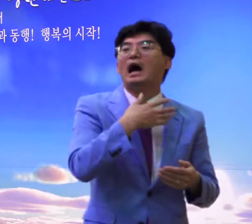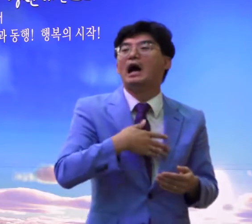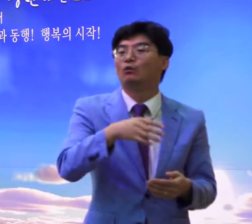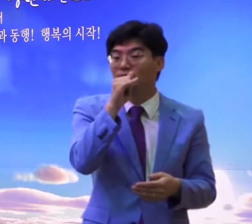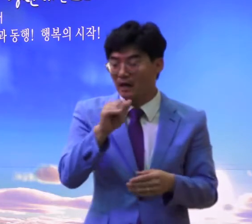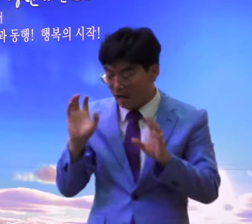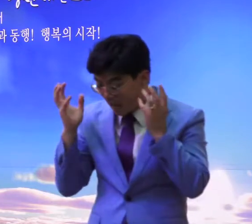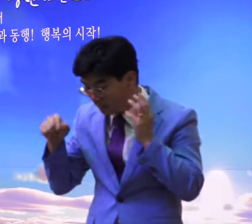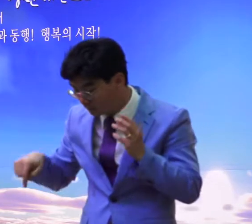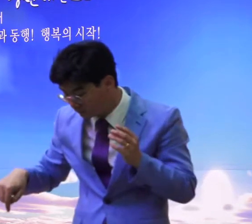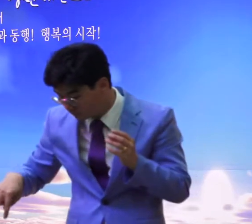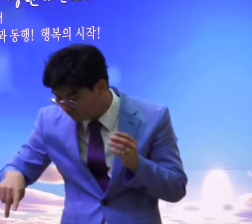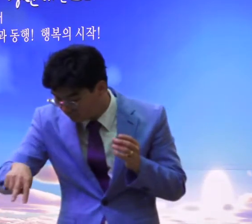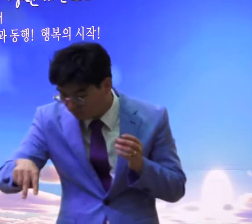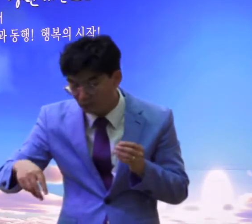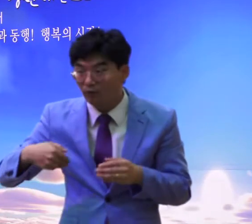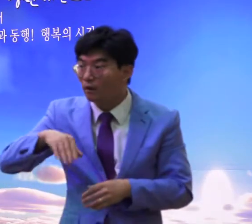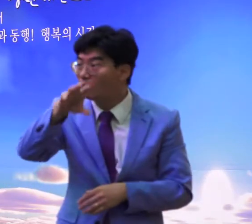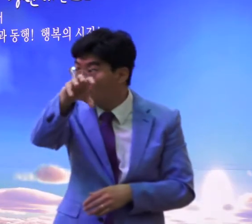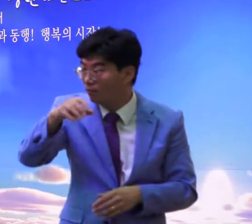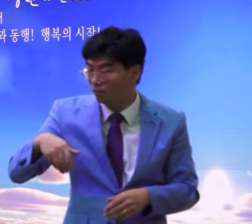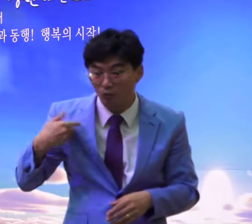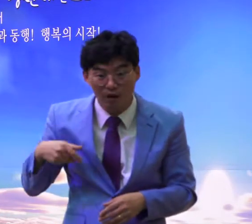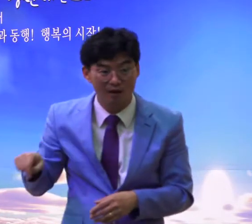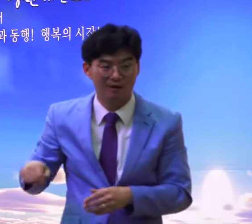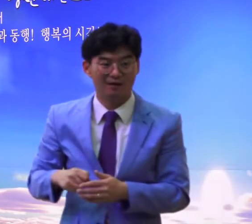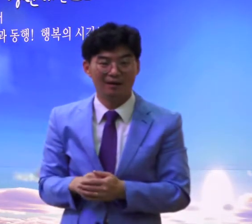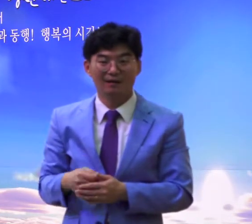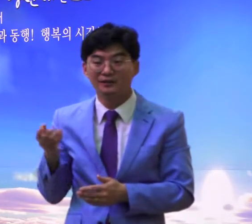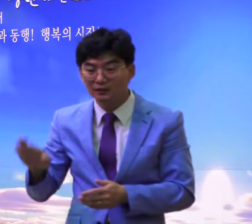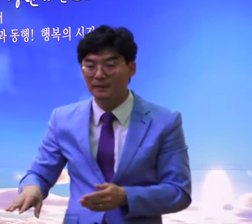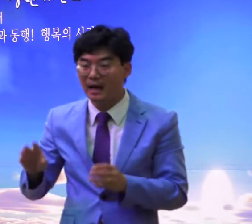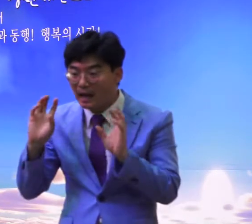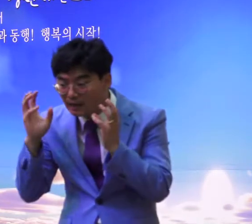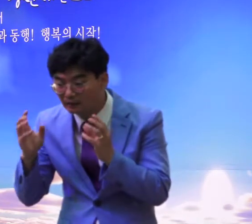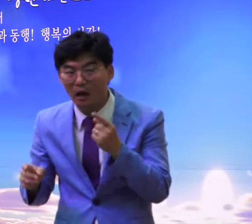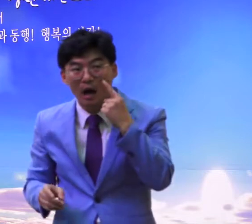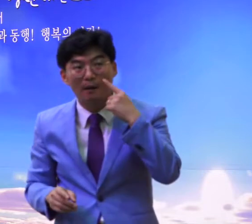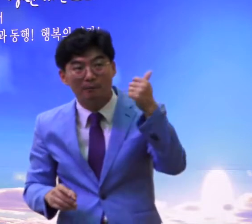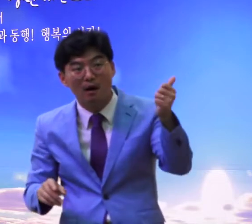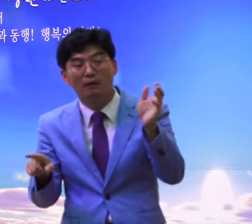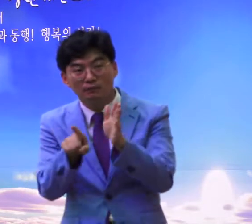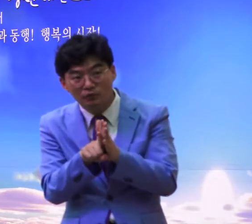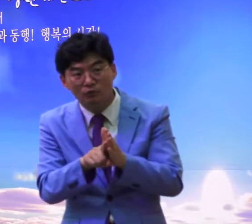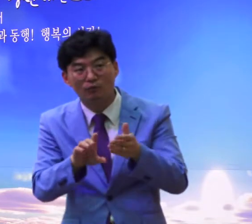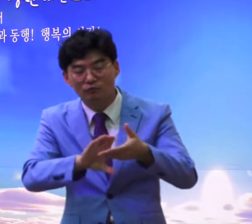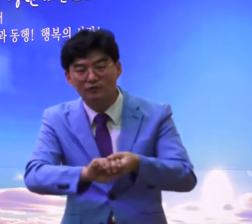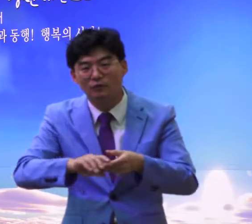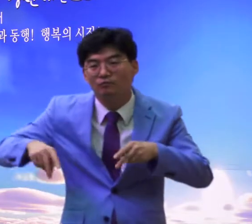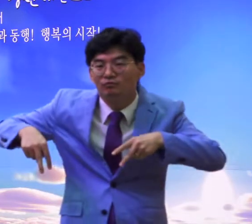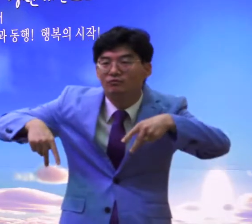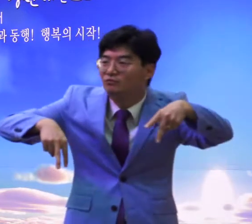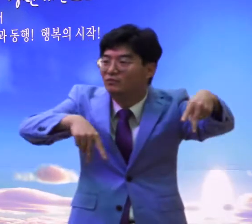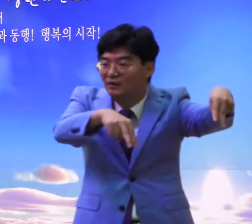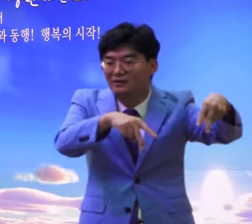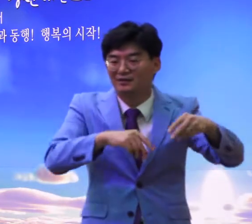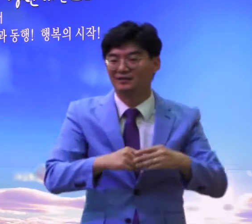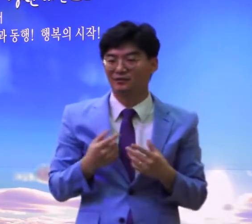아빠 하면서 따라가는 그 아이처럼, 그런 믿음의 행동처럼 아브라함은 하나님 말씀만 믿고 눈에 보이는